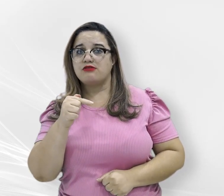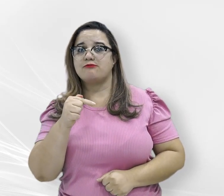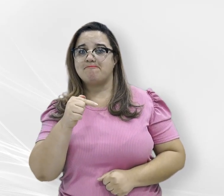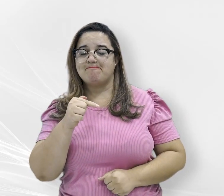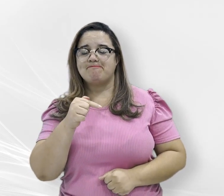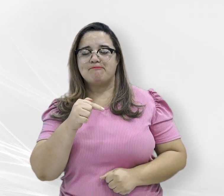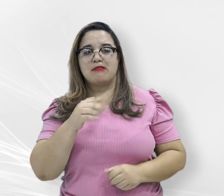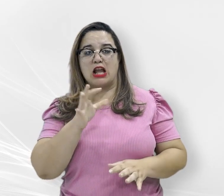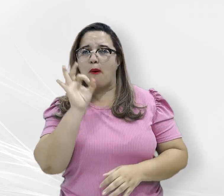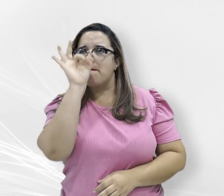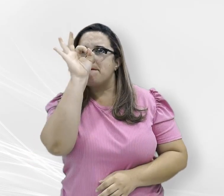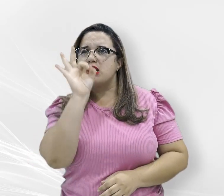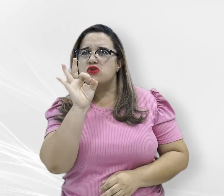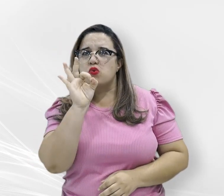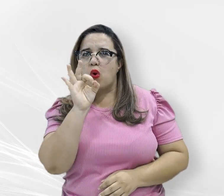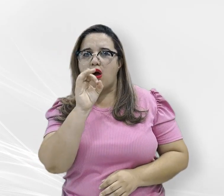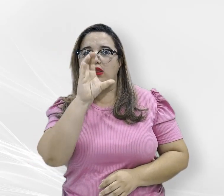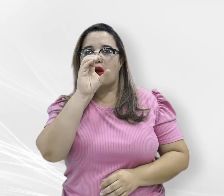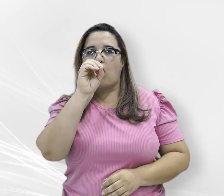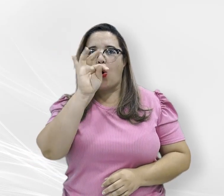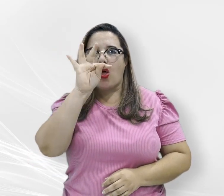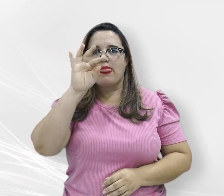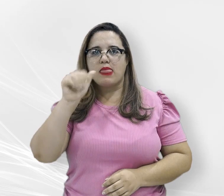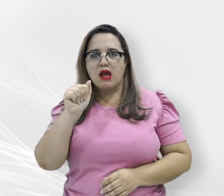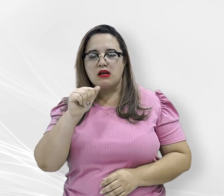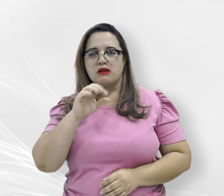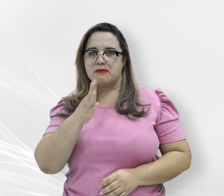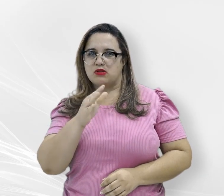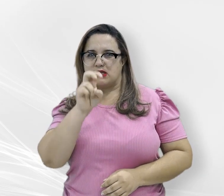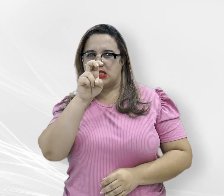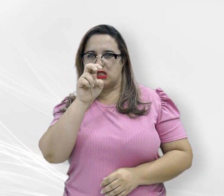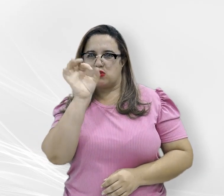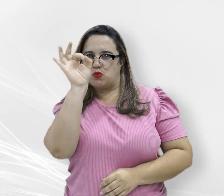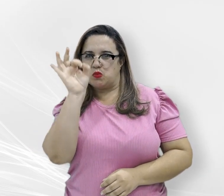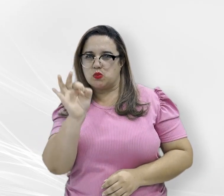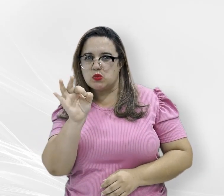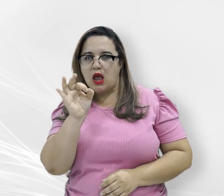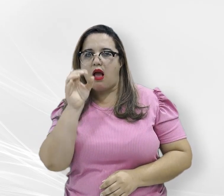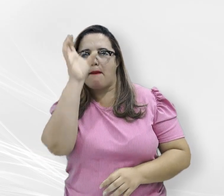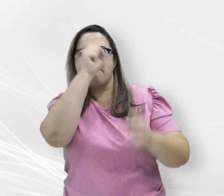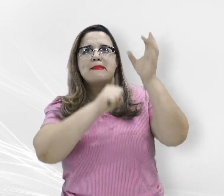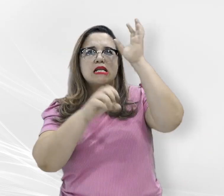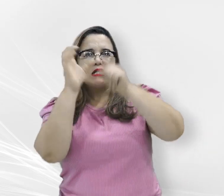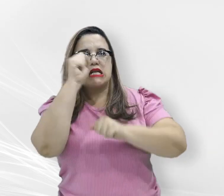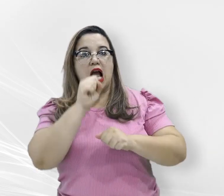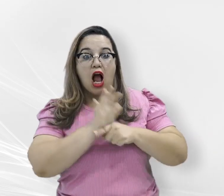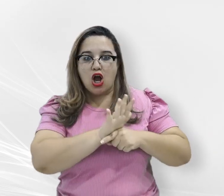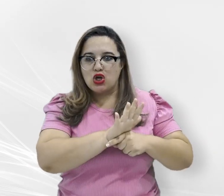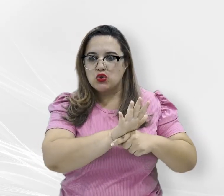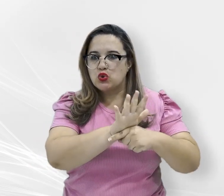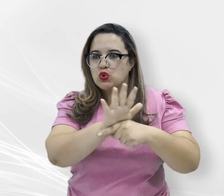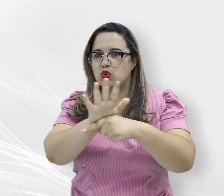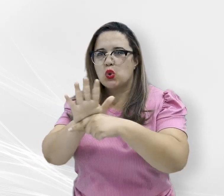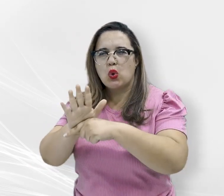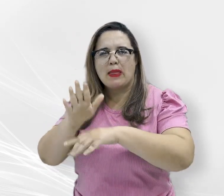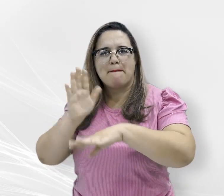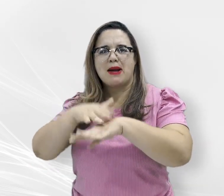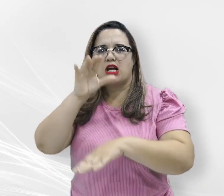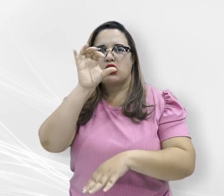percentual mínimo da cota obrigatória, 5%, a aprendizagem pode beneficiar cerca de 900 mil aprendizes.